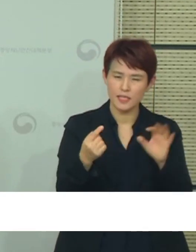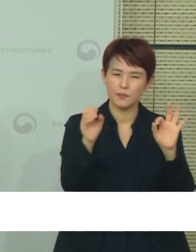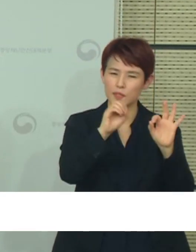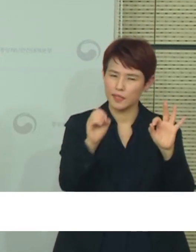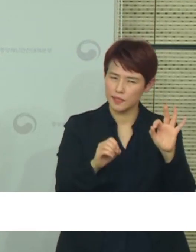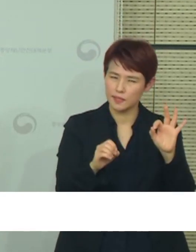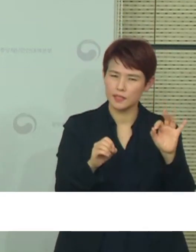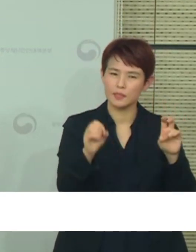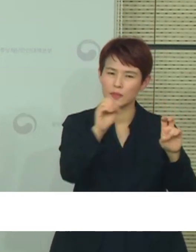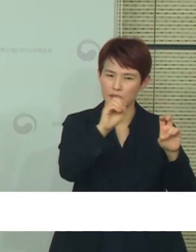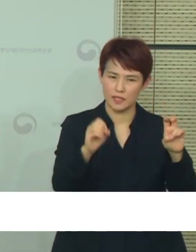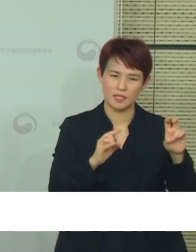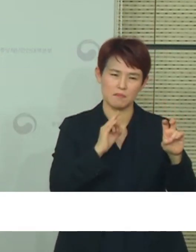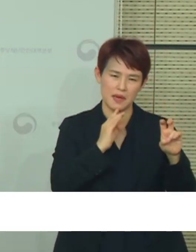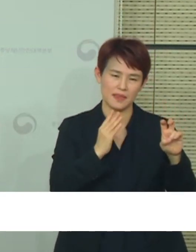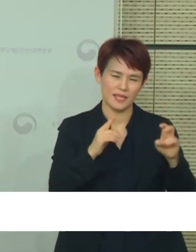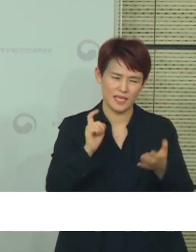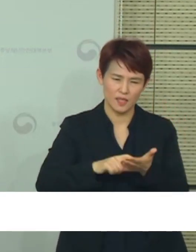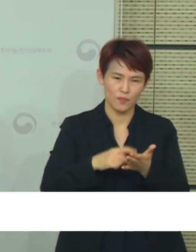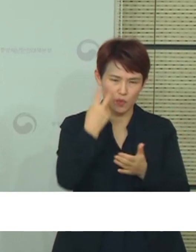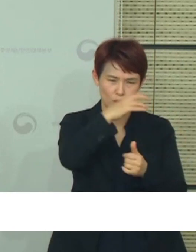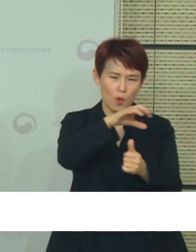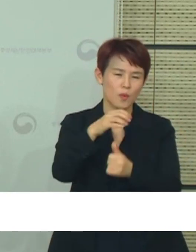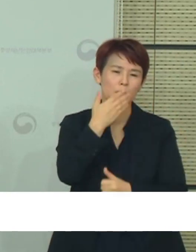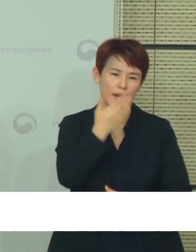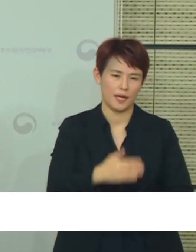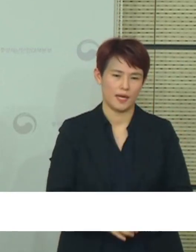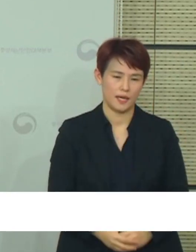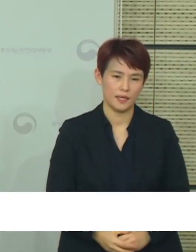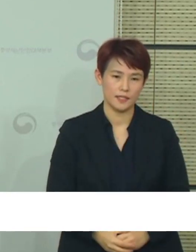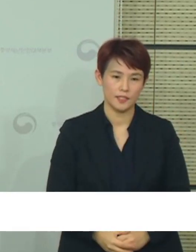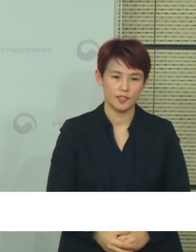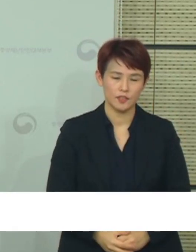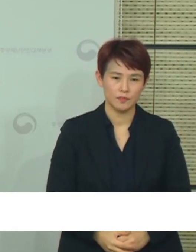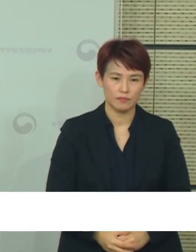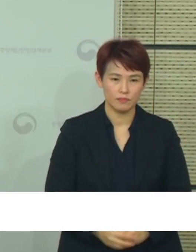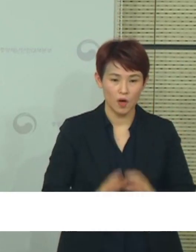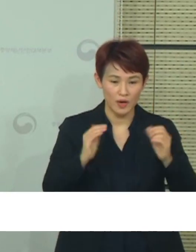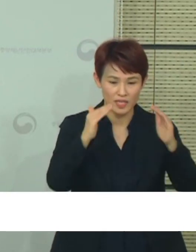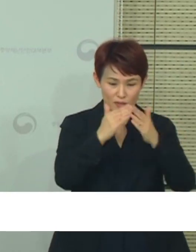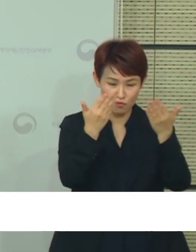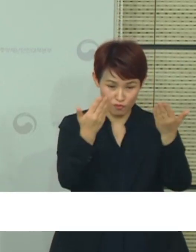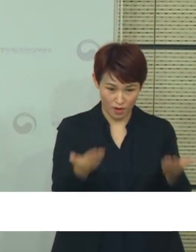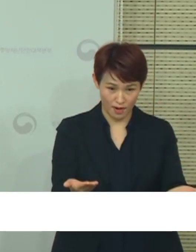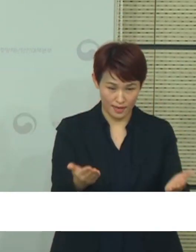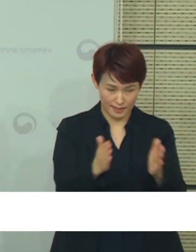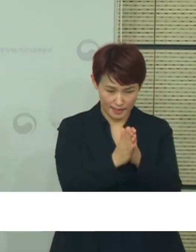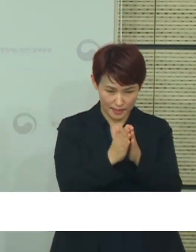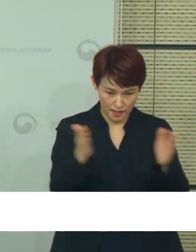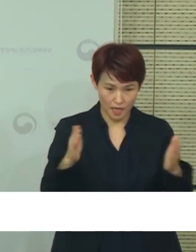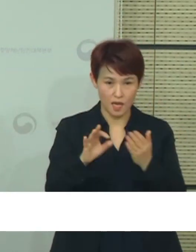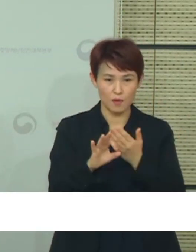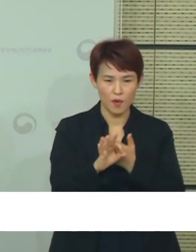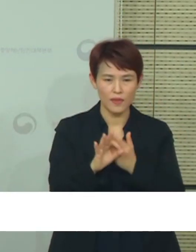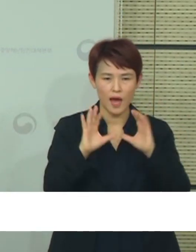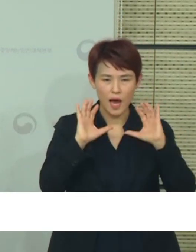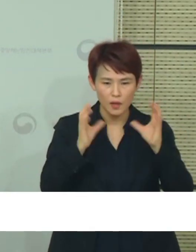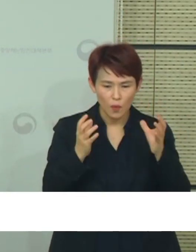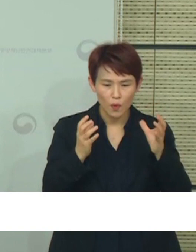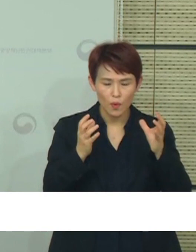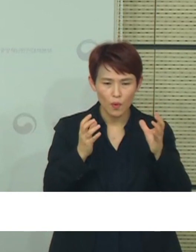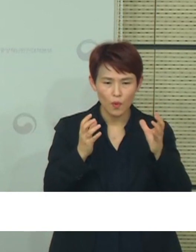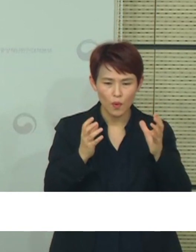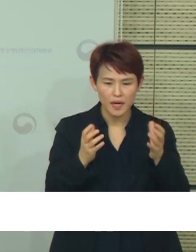20% 정도 긴급 돌봄이 이루어지게 됩니다. 따라서 휴원 조치가 되면 아동의 이동